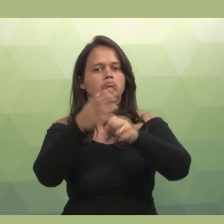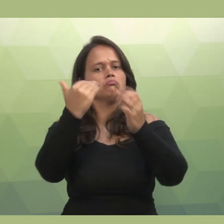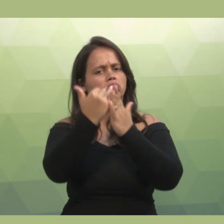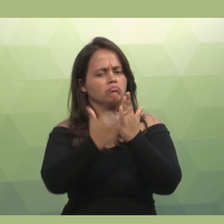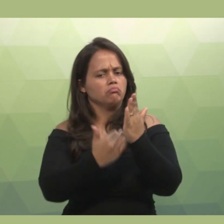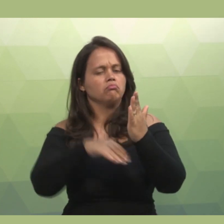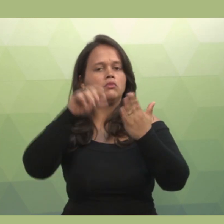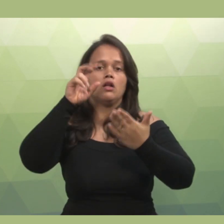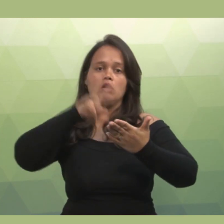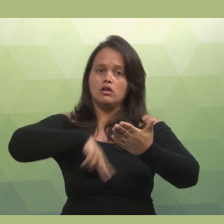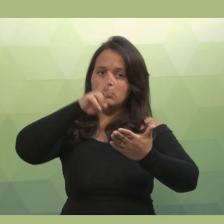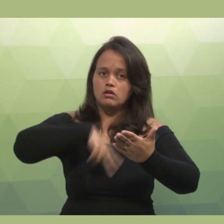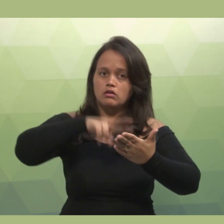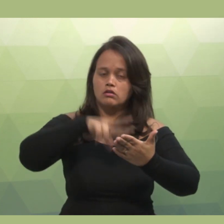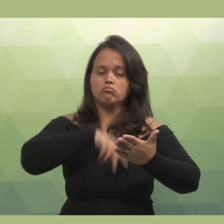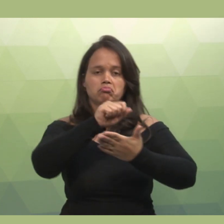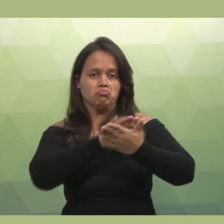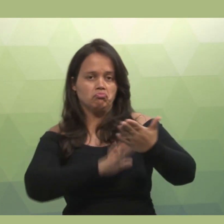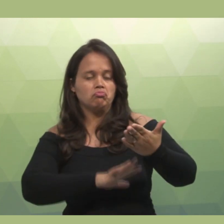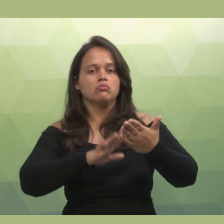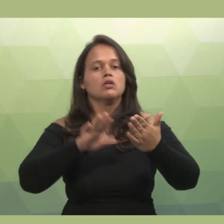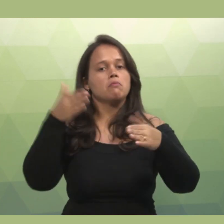seminários.